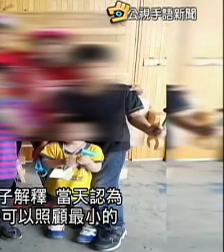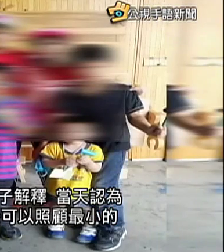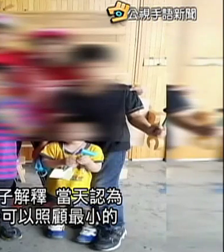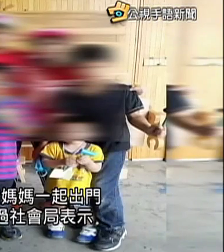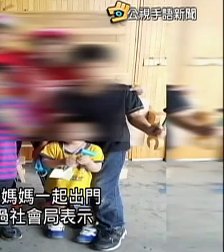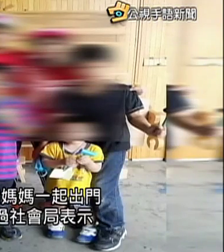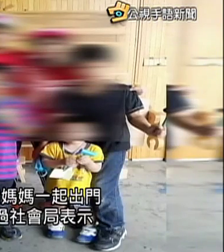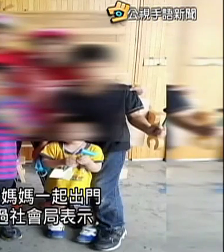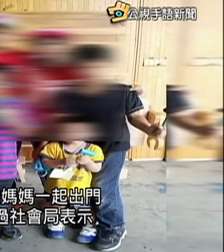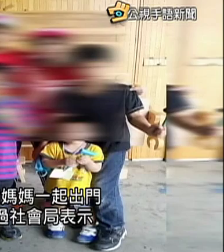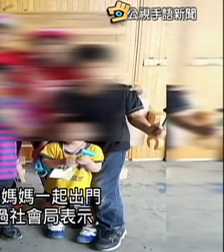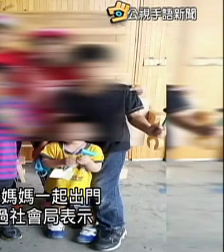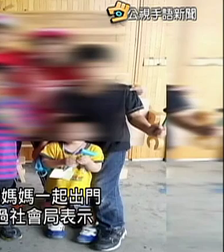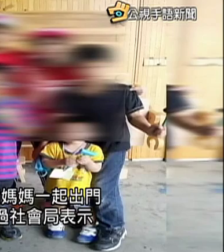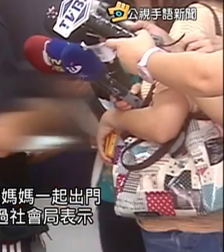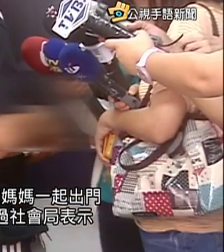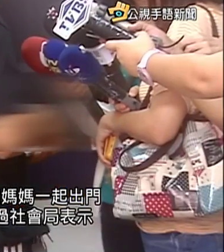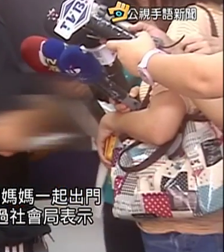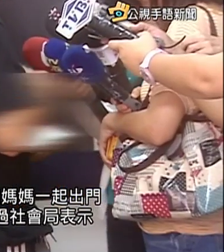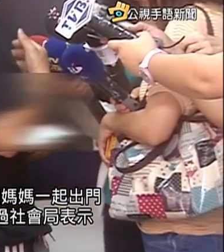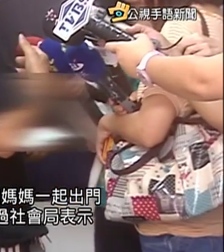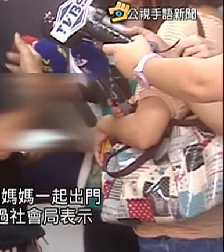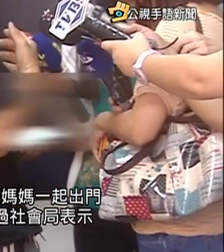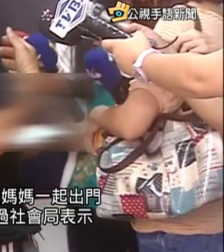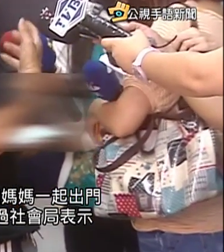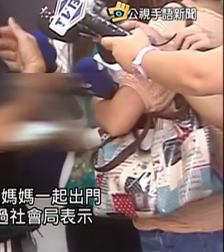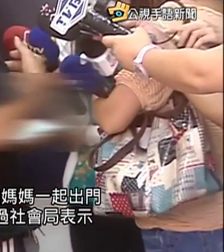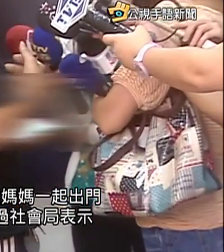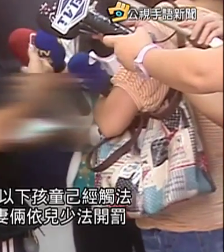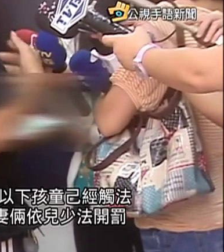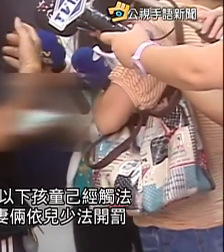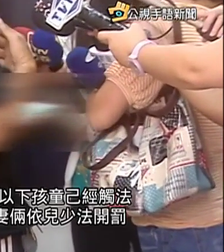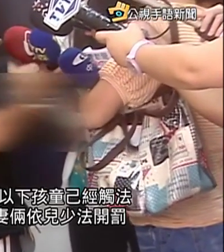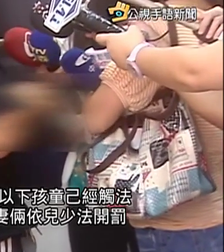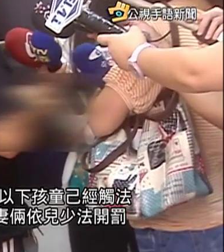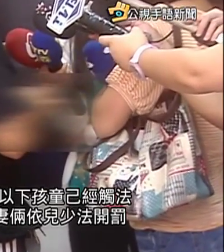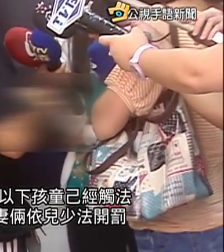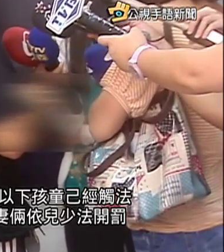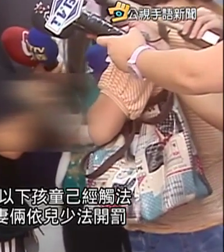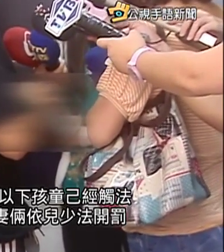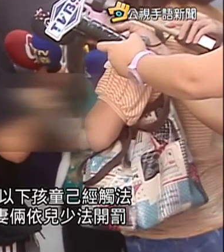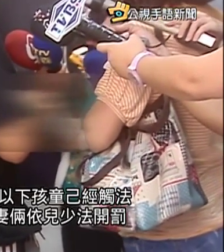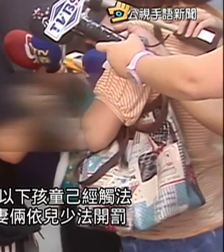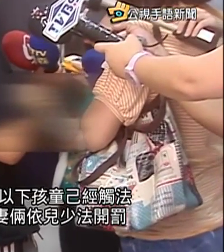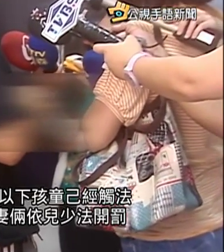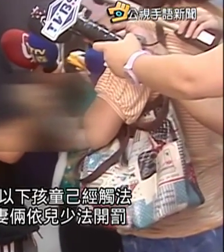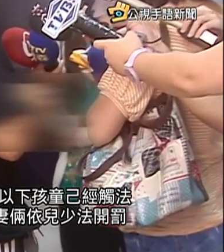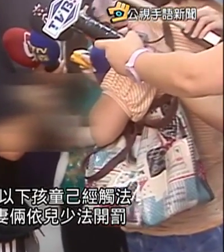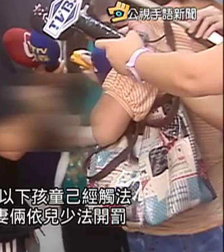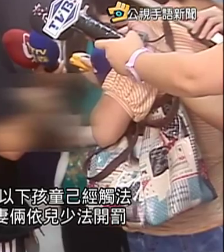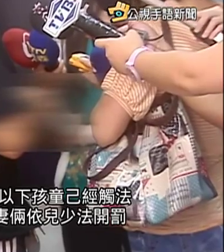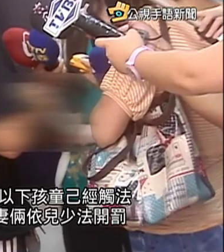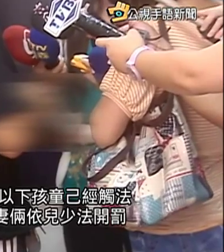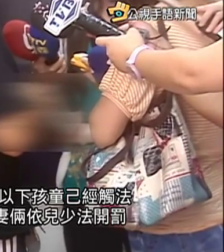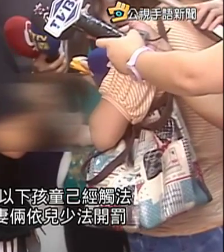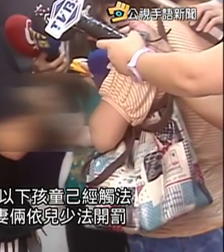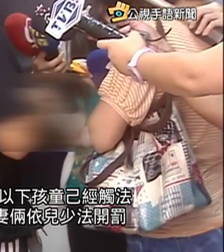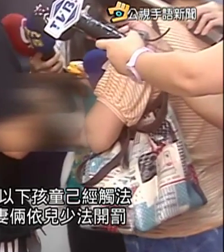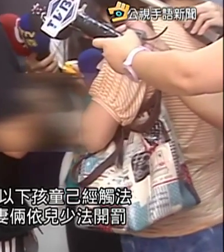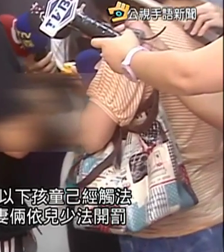才和妈妈一起出门。不过社会局表示，独留六岁以下的孩童在家已经触法，将对夫妻俩依儿少